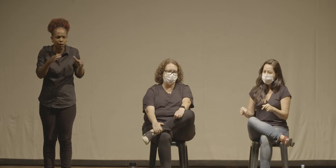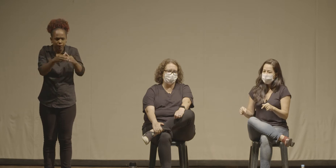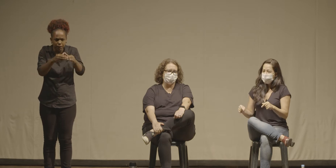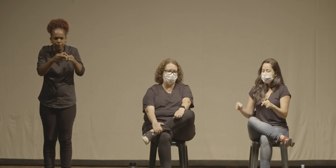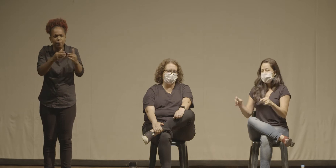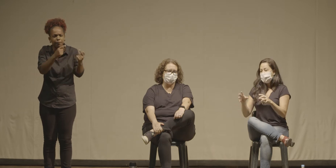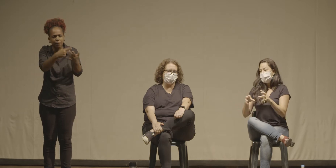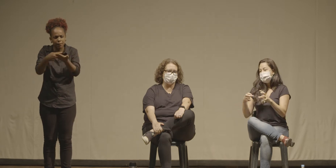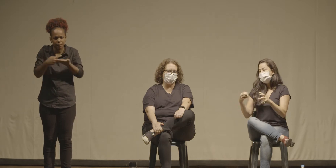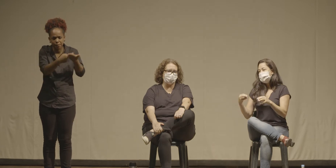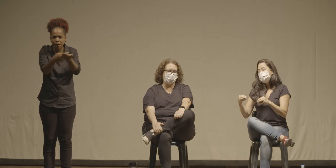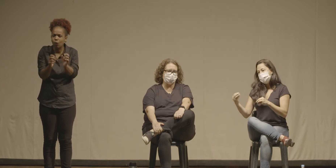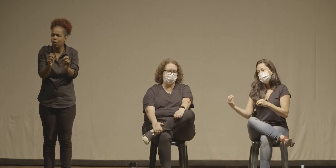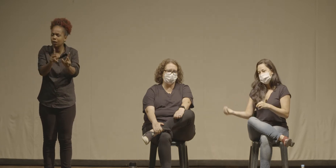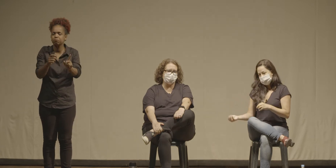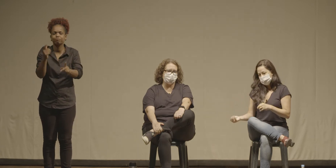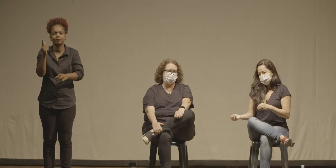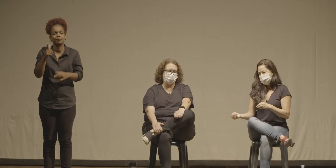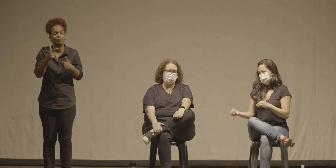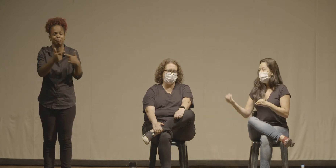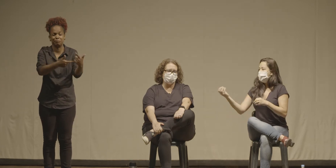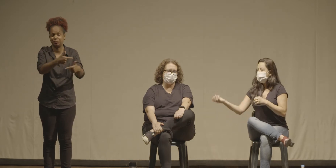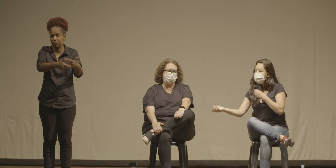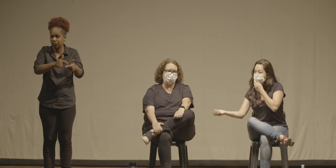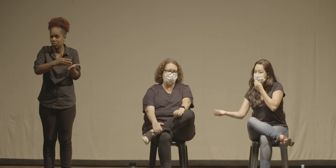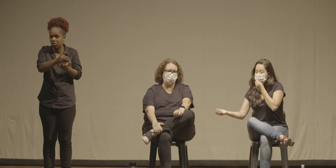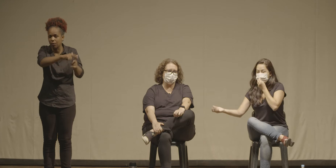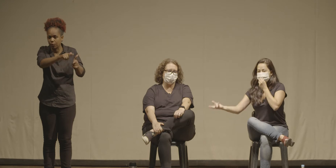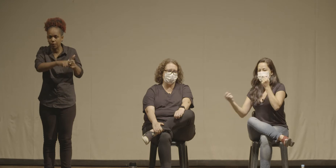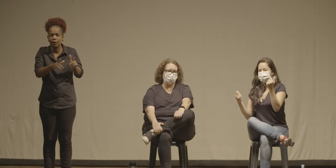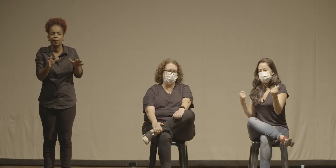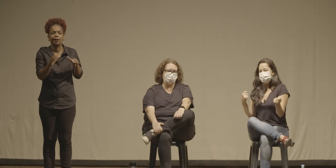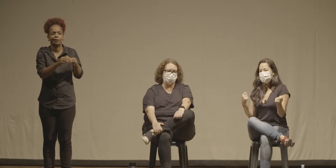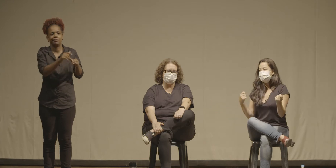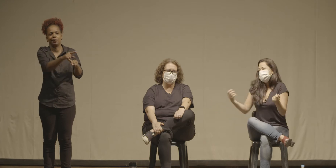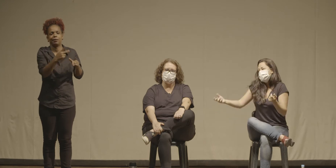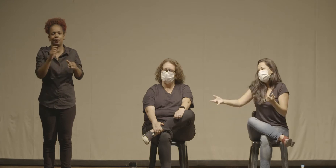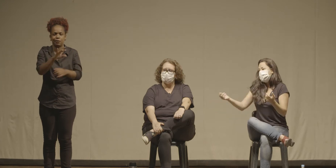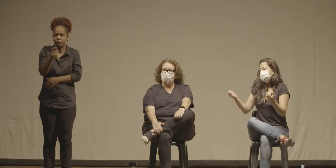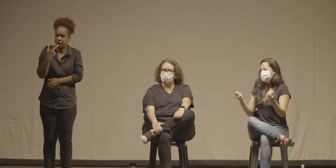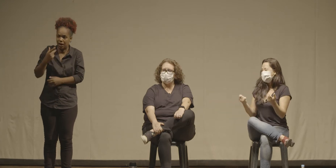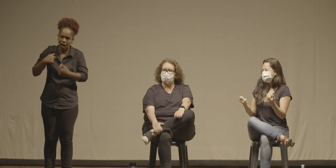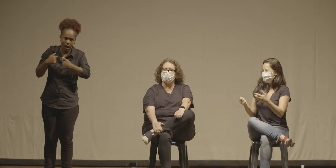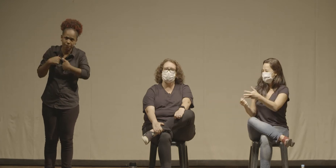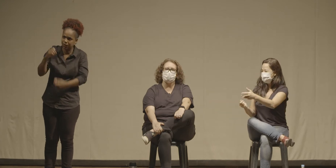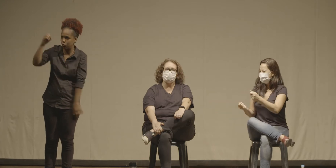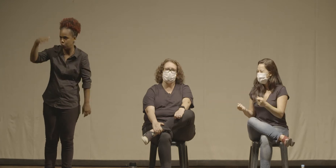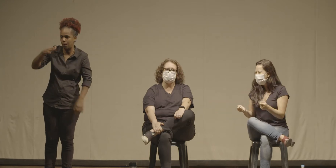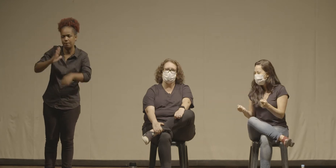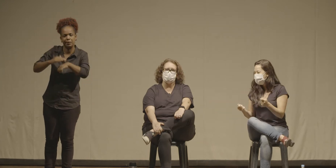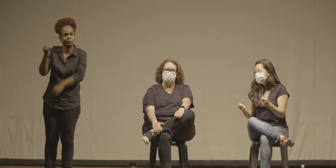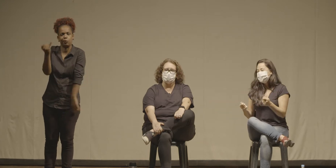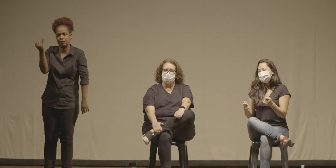equipe, você não só começa a ter problemas com a equipe, porque cada um puxa para o seu lado, mas a minha luz é mais importante que o